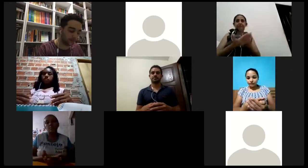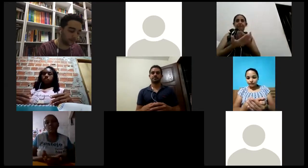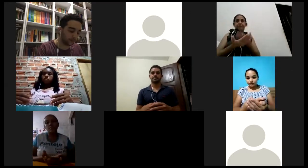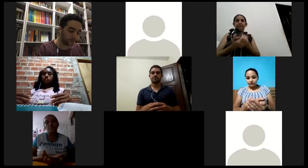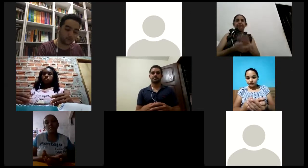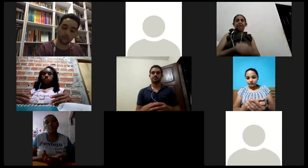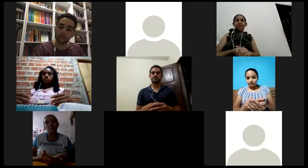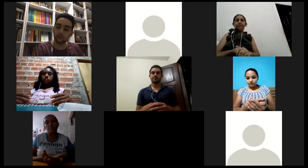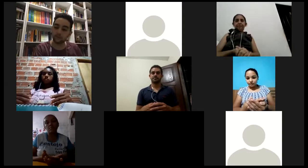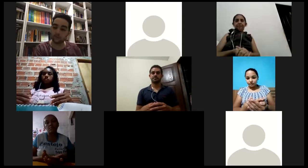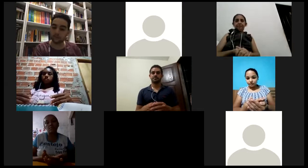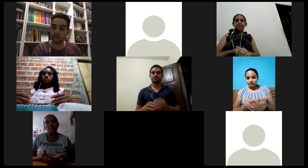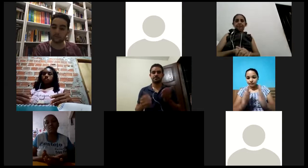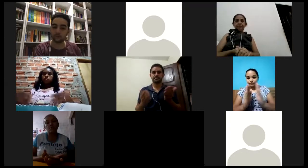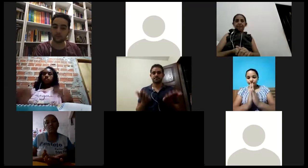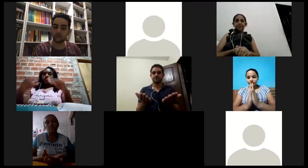Livro,